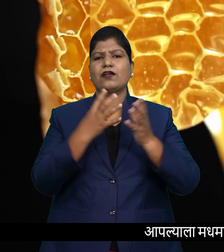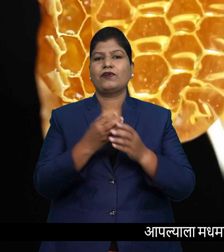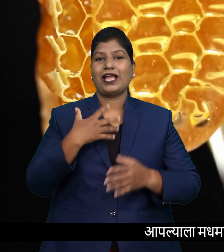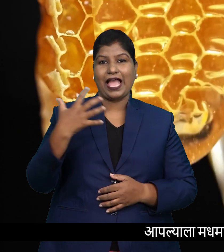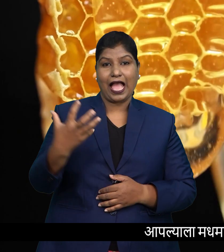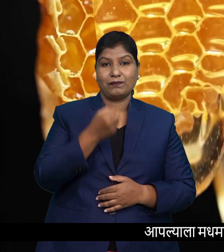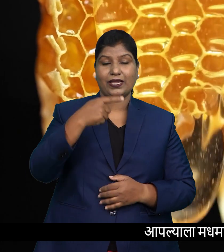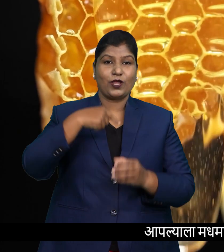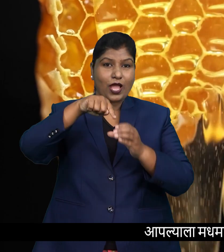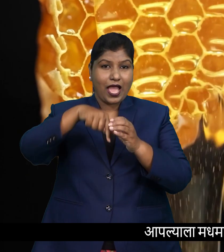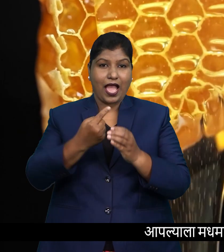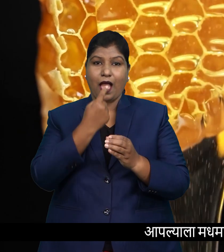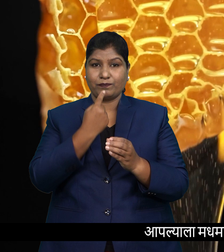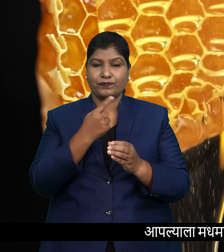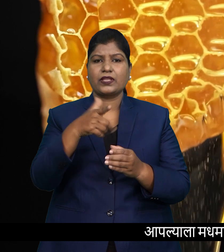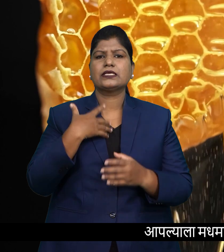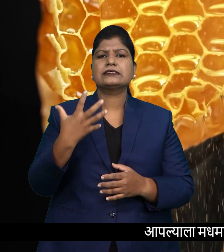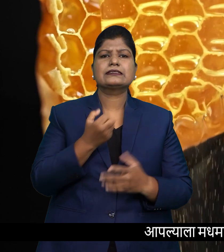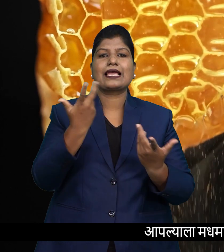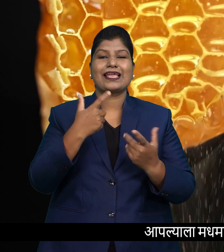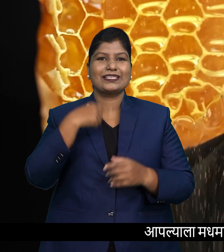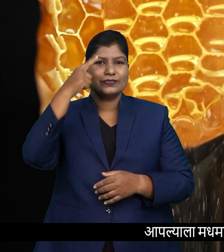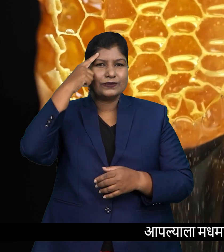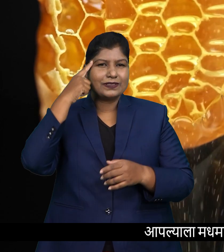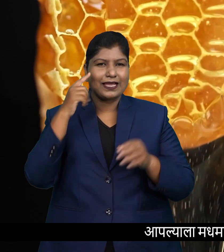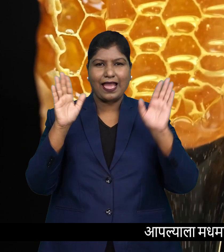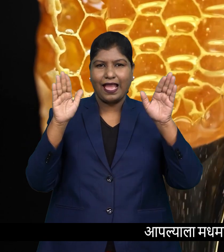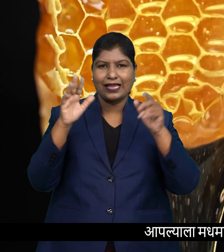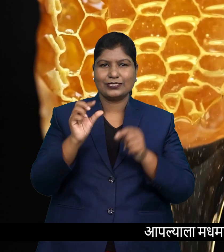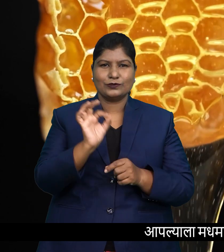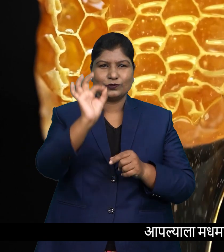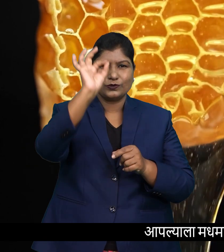आपल्याला मधमाशांच्या पोळ्यातून मध मिळतो.